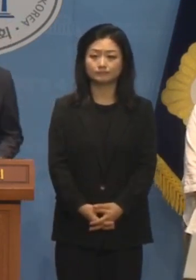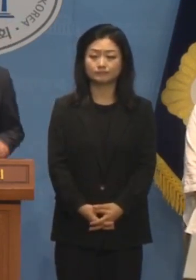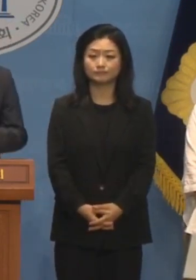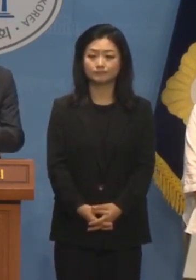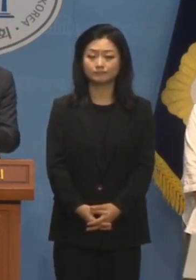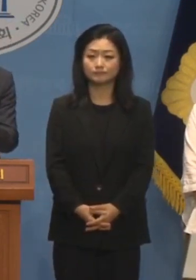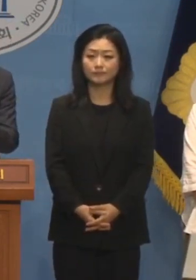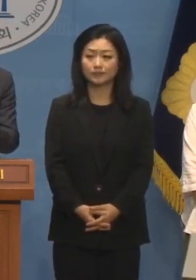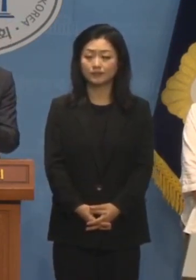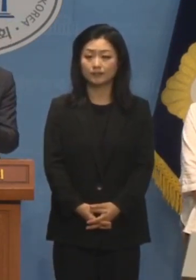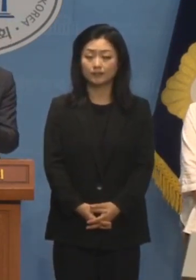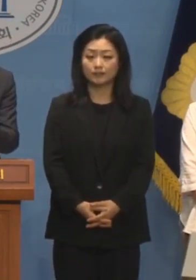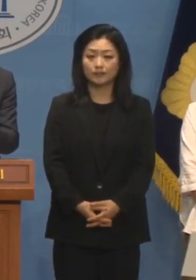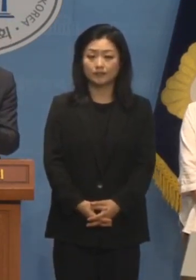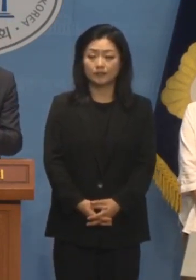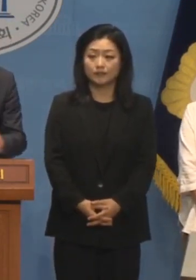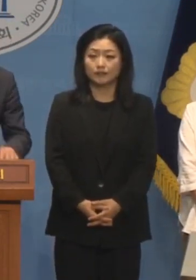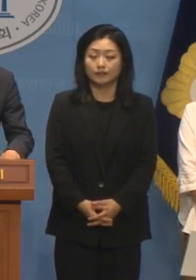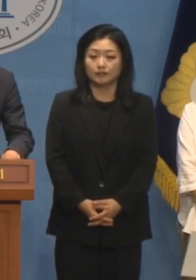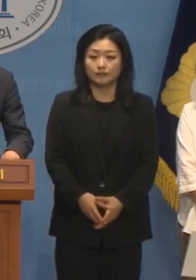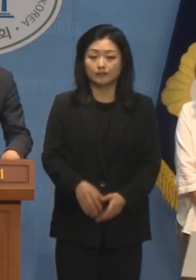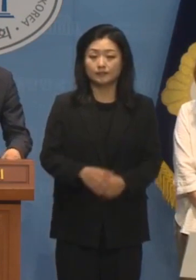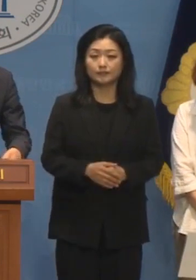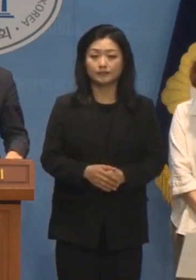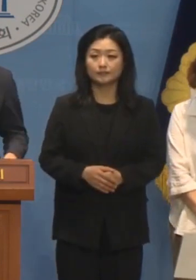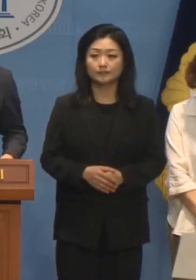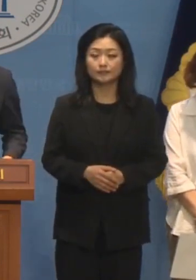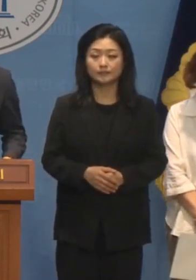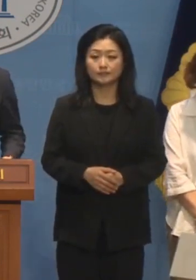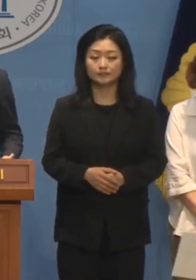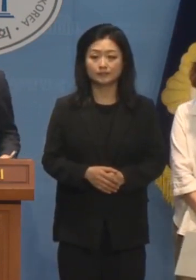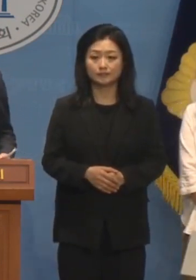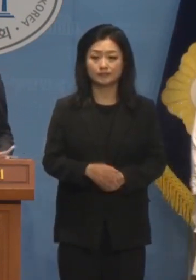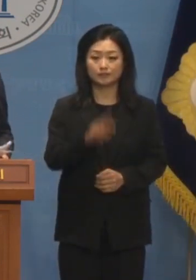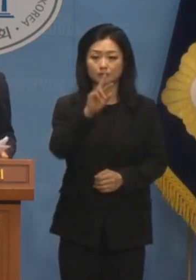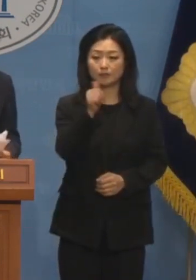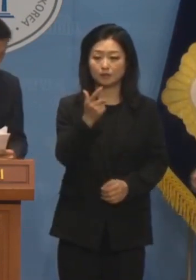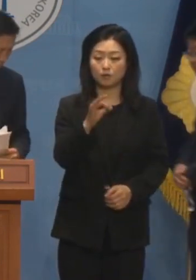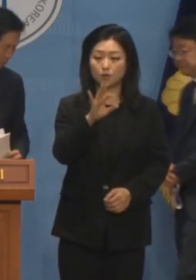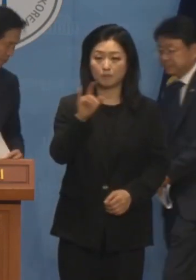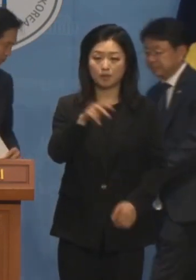네, 그럼 마지막으로 박홍배 의원님 나오셔서 말씀해 주시겠습니다.